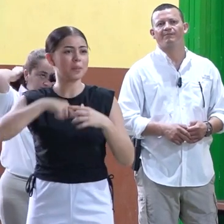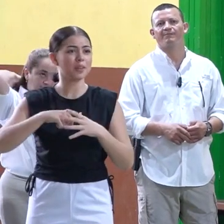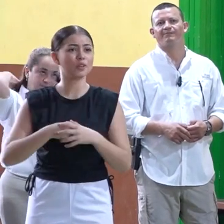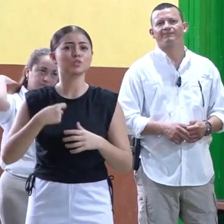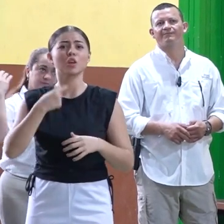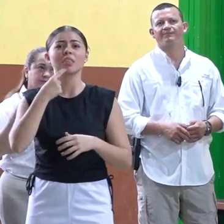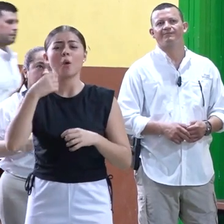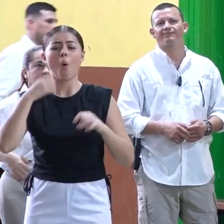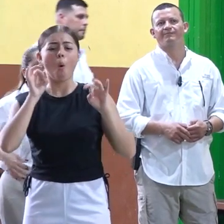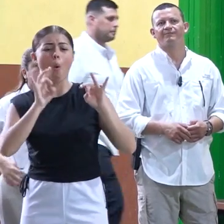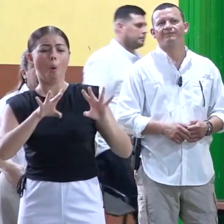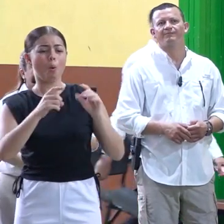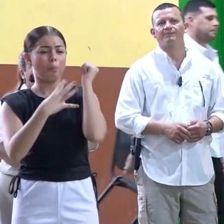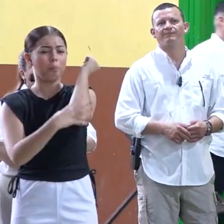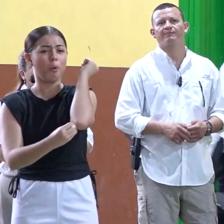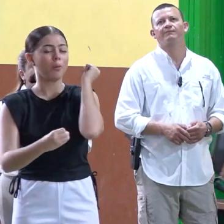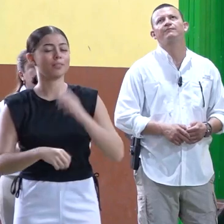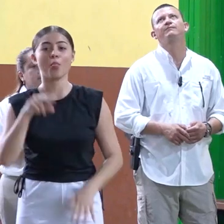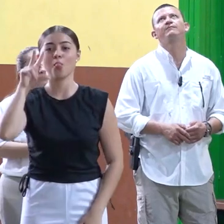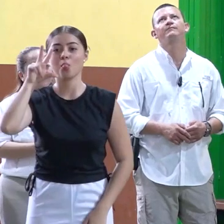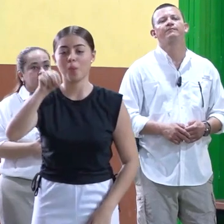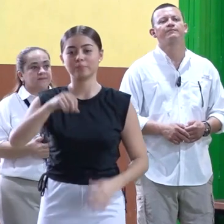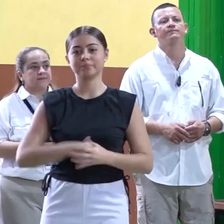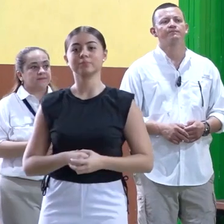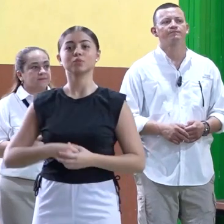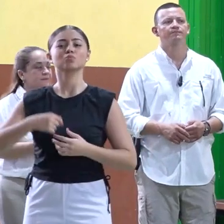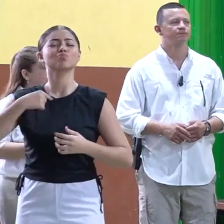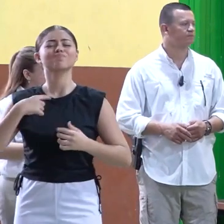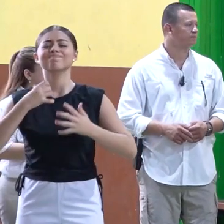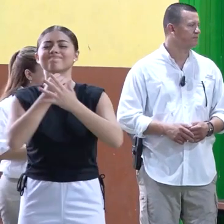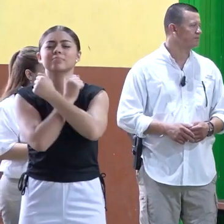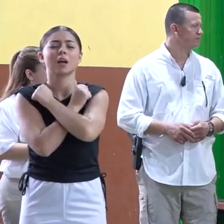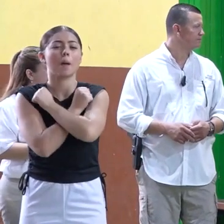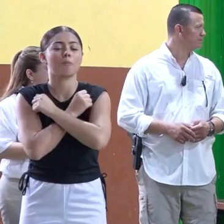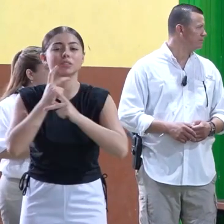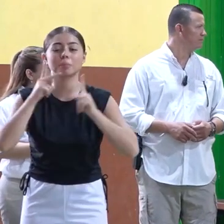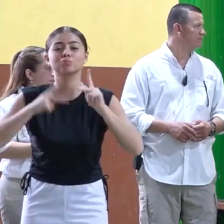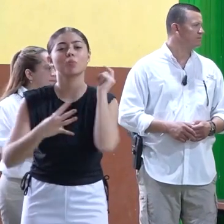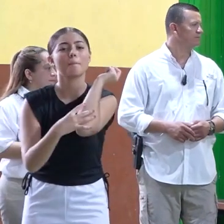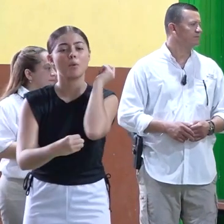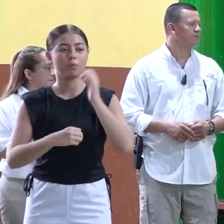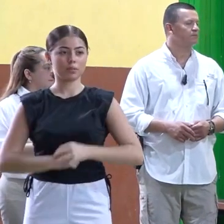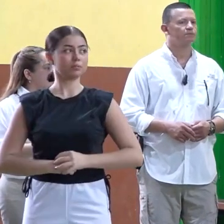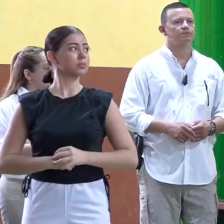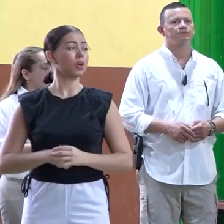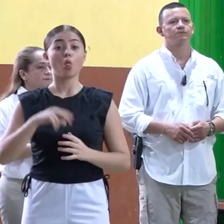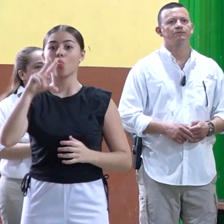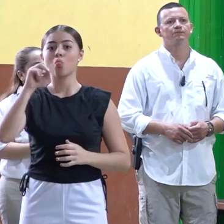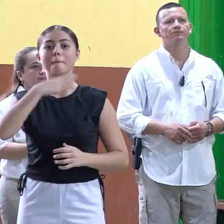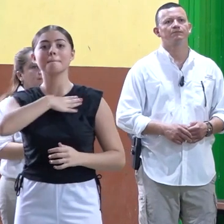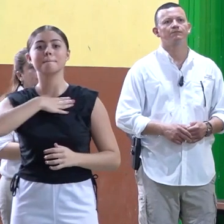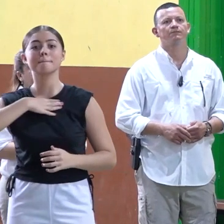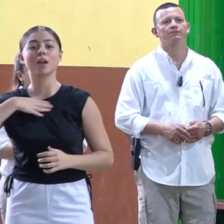que yo odiaba a los pobres. No, yo amo a las personas pobres. No me gusta